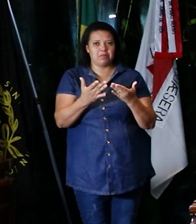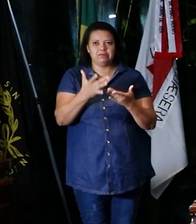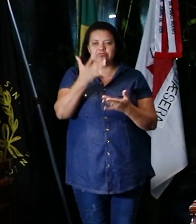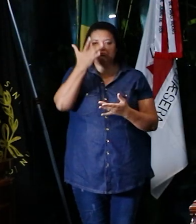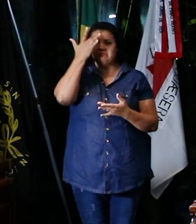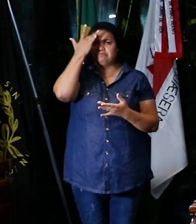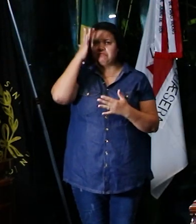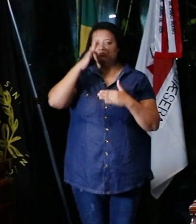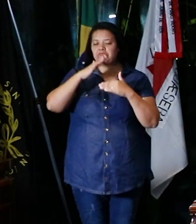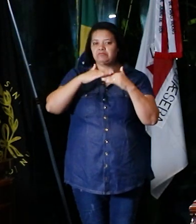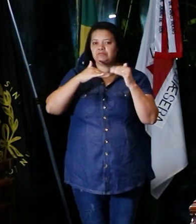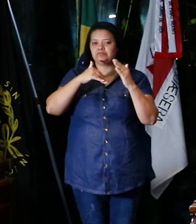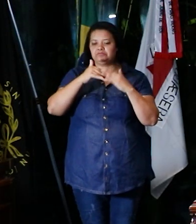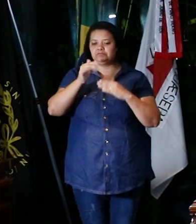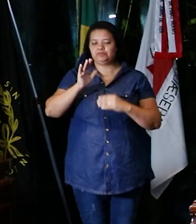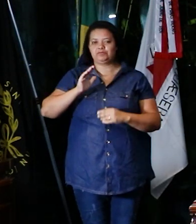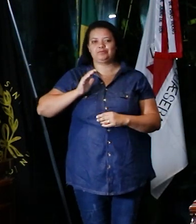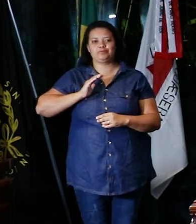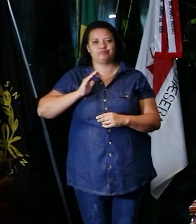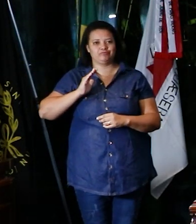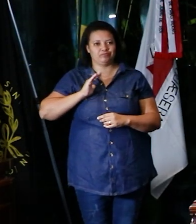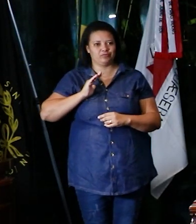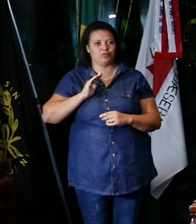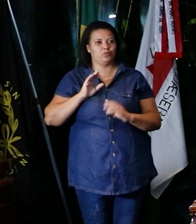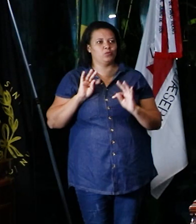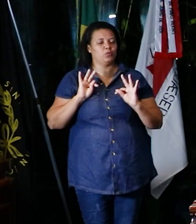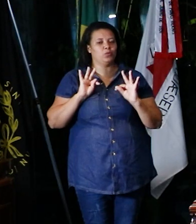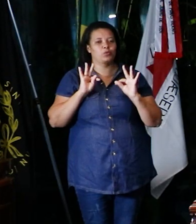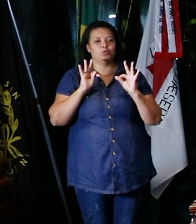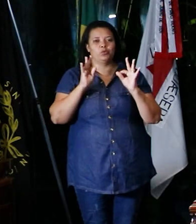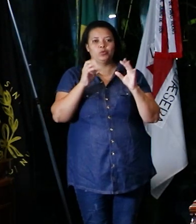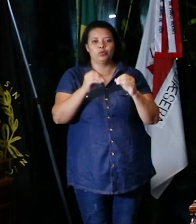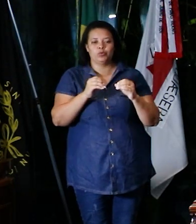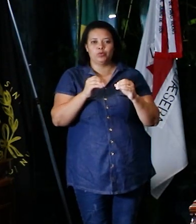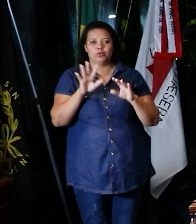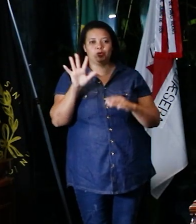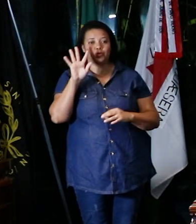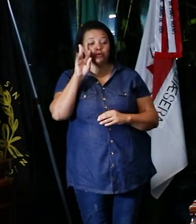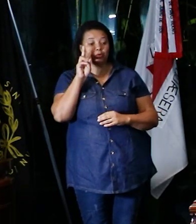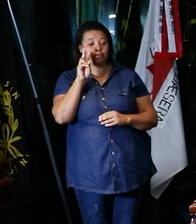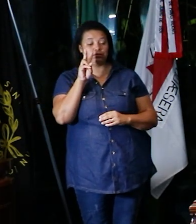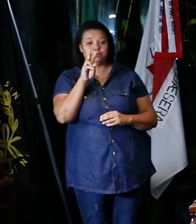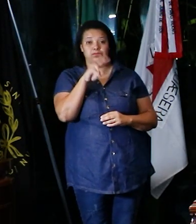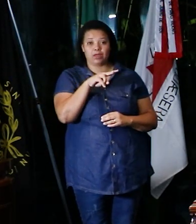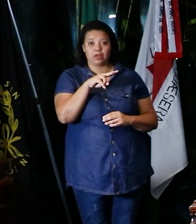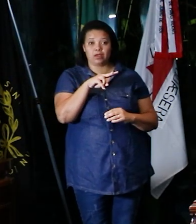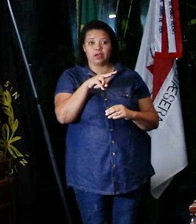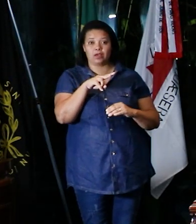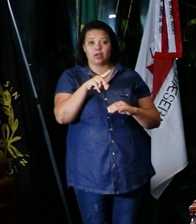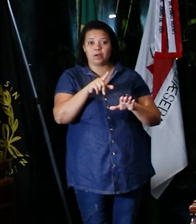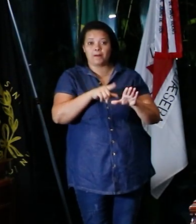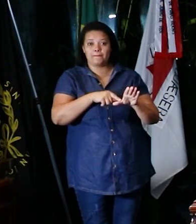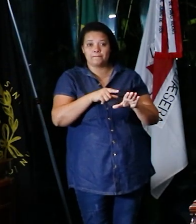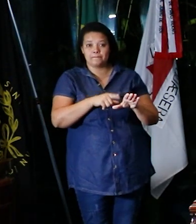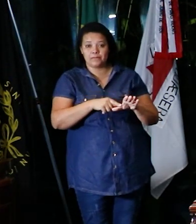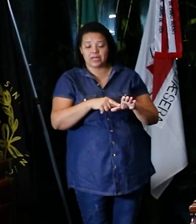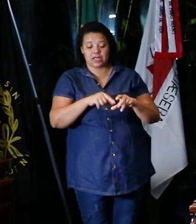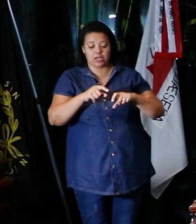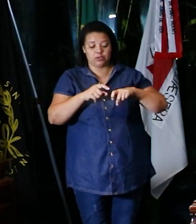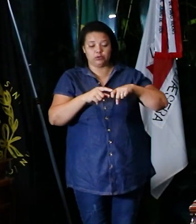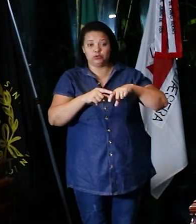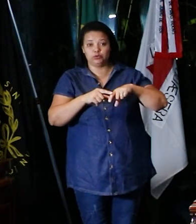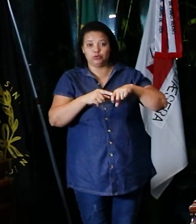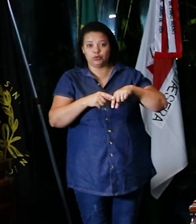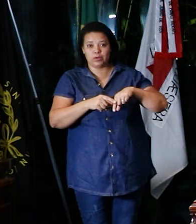rico, riqueza de todos, a todos doada, na ponta do pé, na junta do joelho,